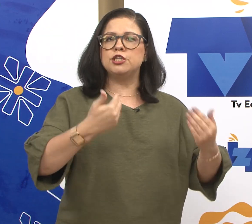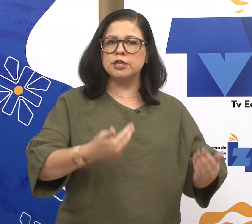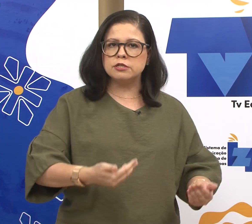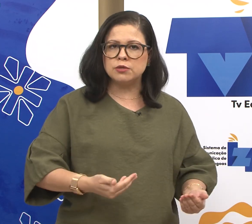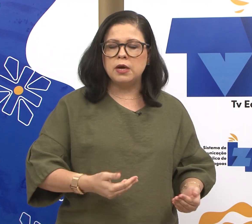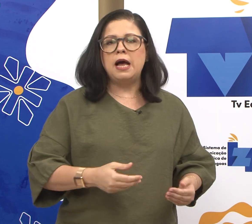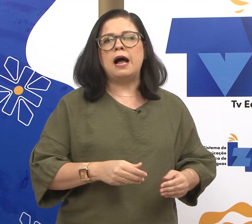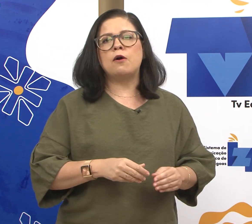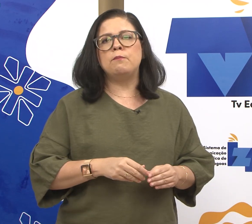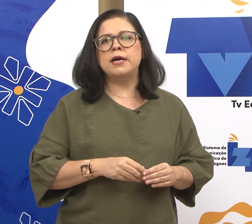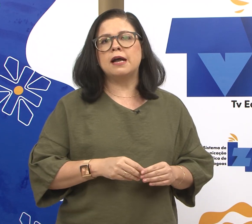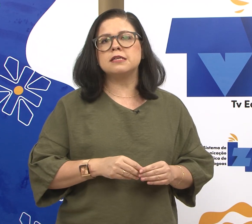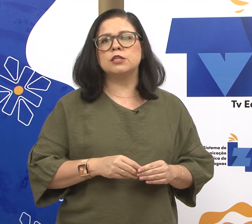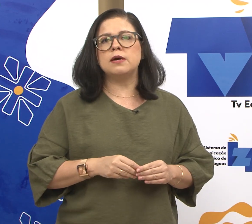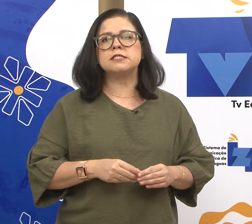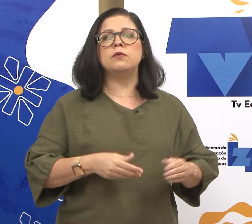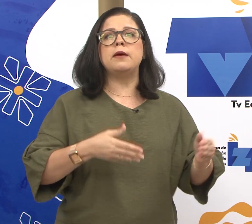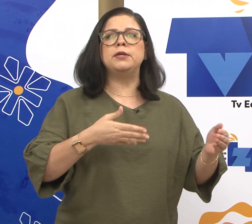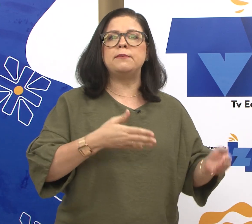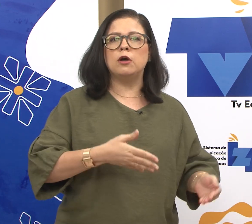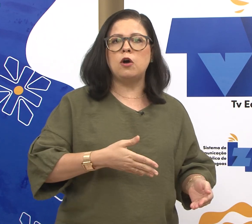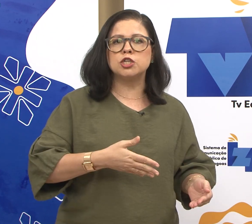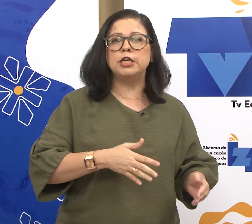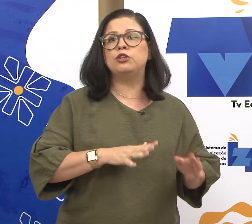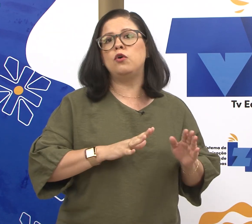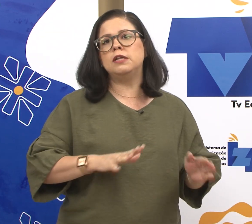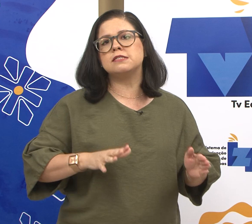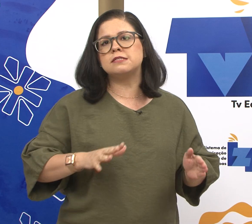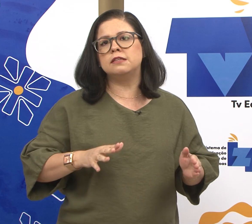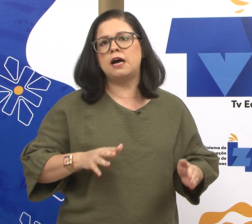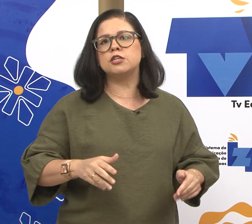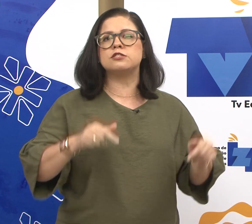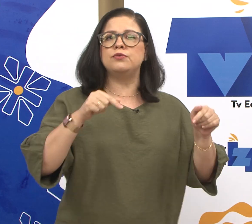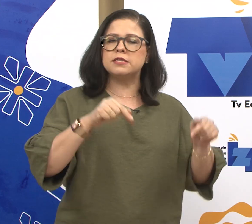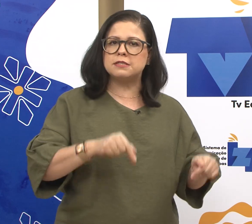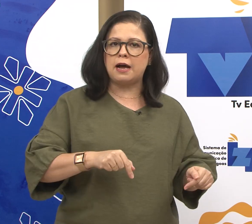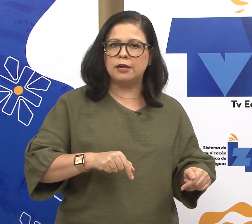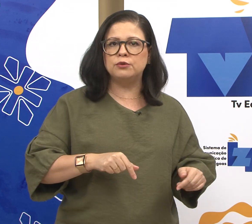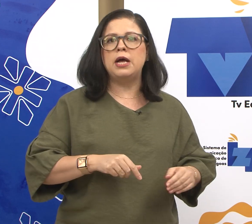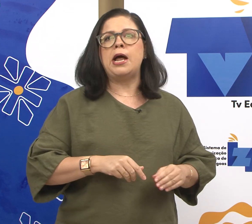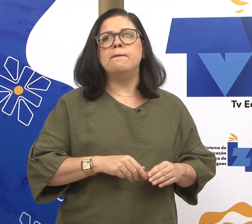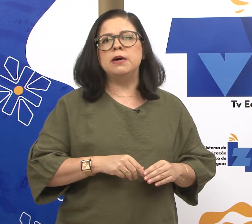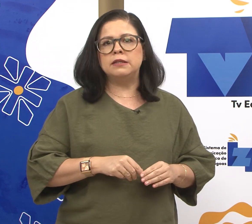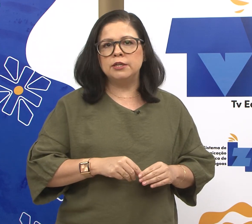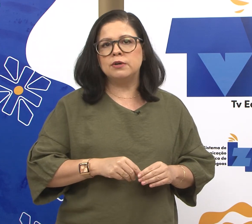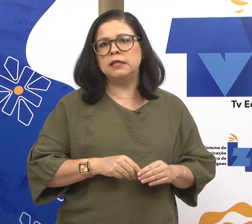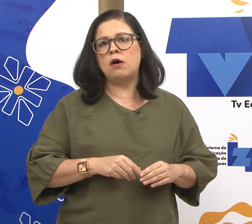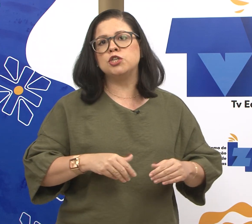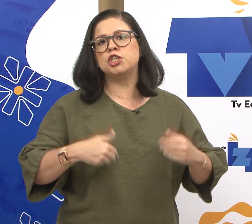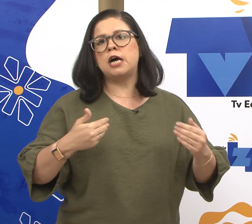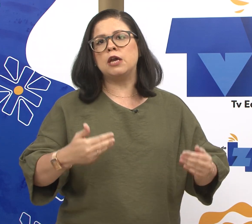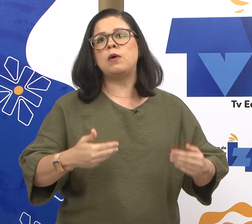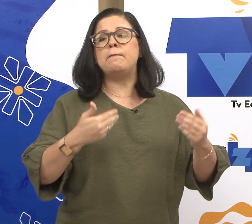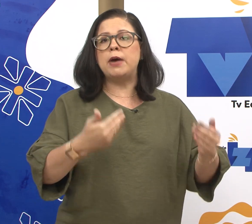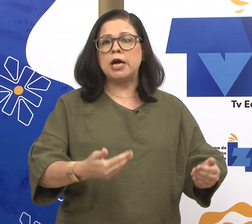disso acompanhará a situação epidemiológica em todas as cidades do Estado mantendo o canal de diálogo aberto